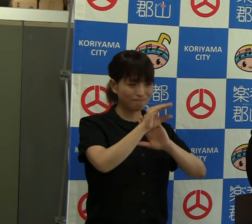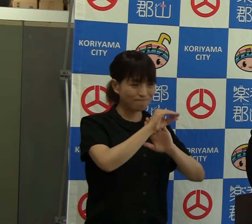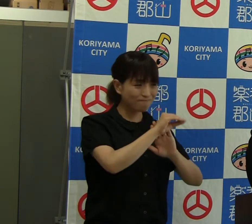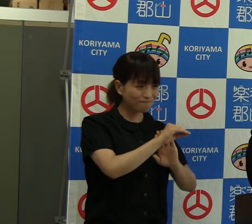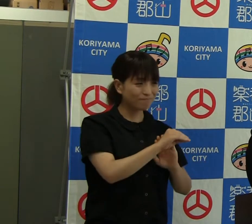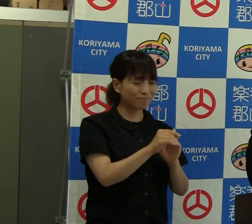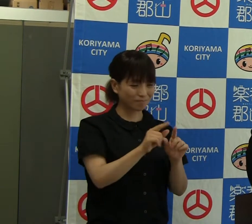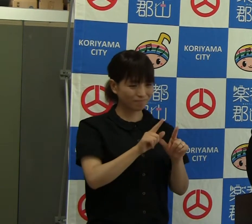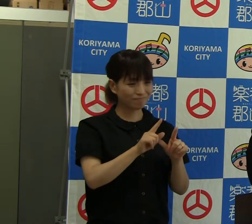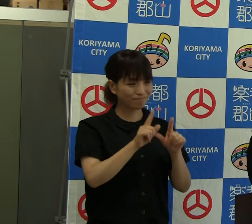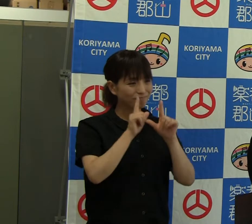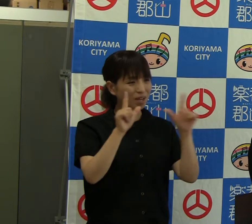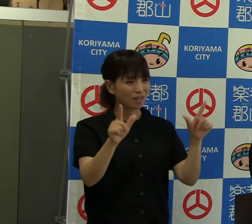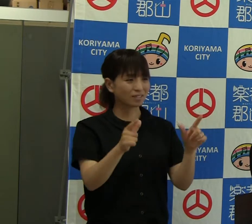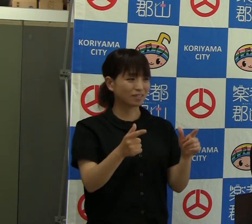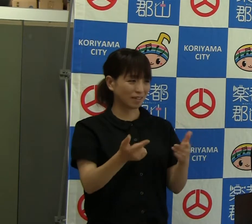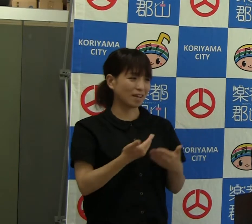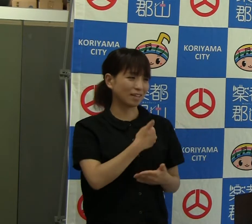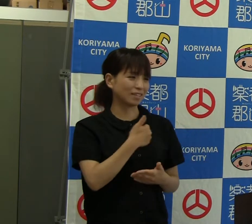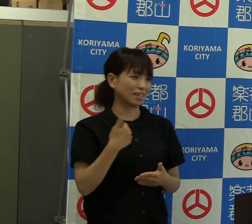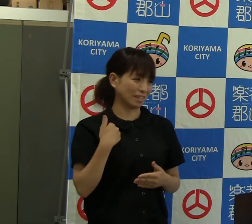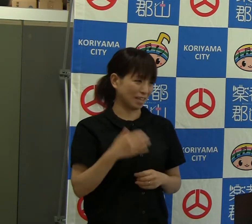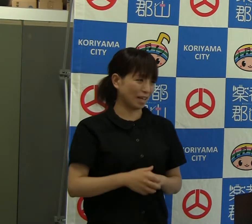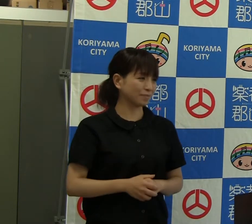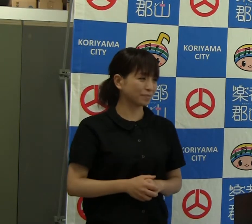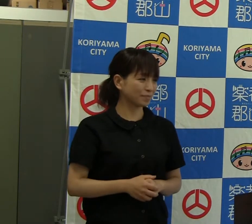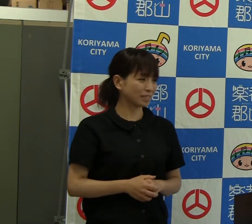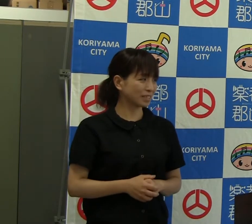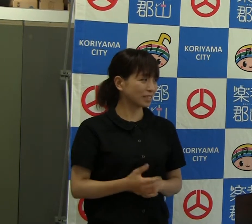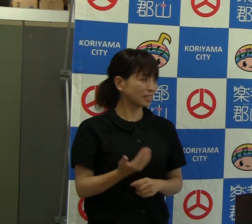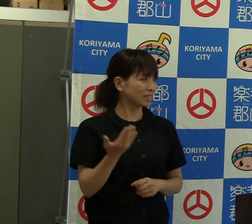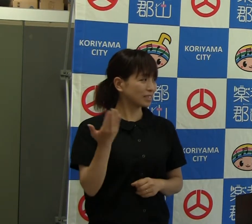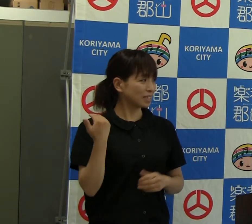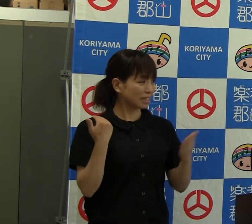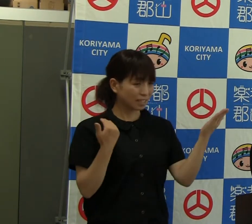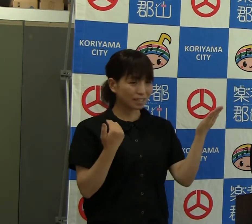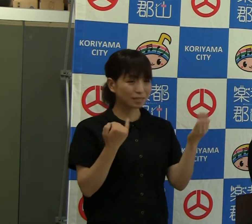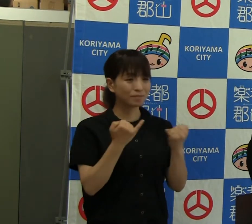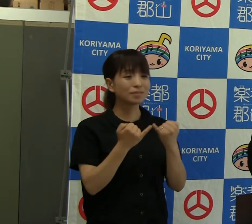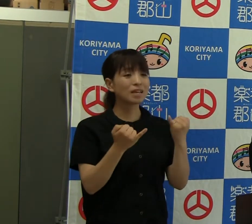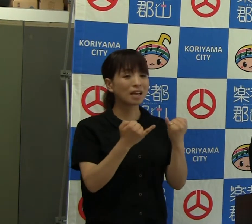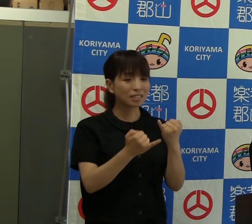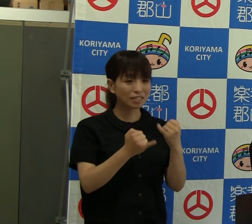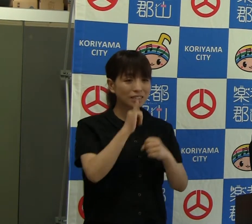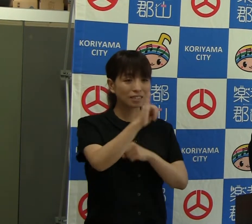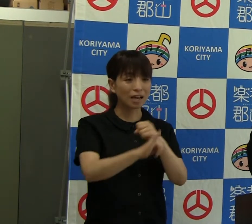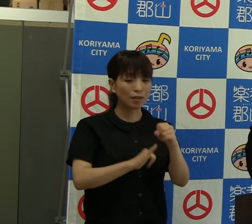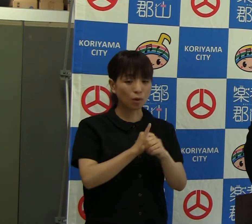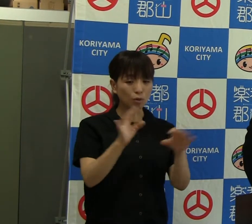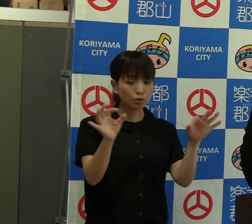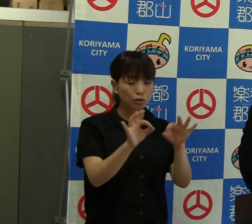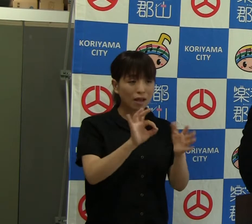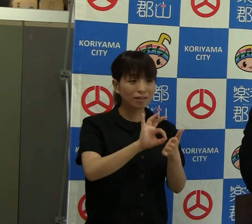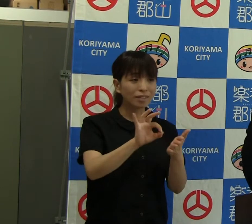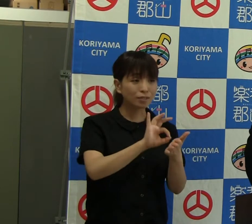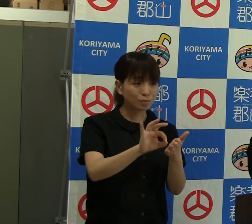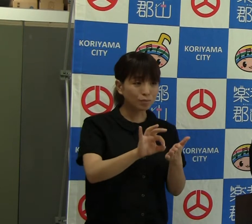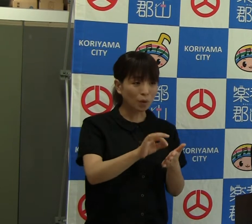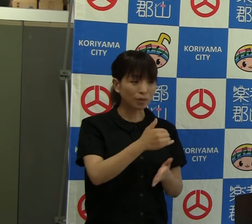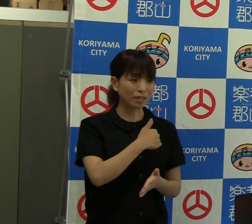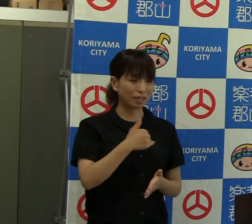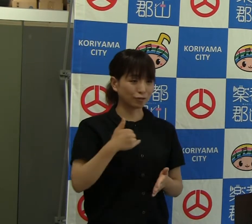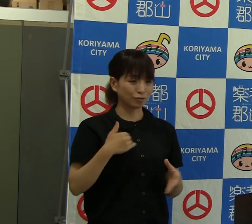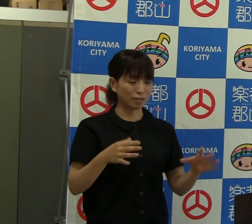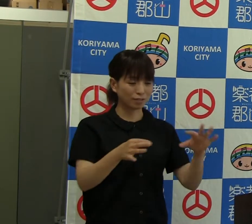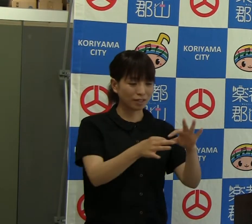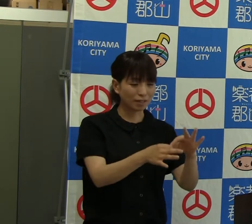果としてですね、ものによっては先ほどクラウドファンディングの方にね、つながるような効果もあるのかなと思っております